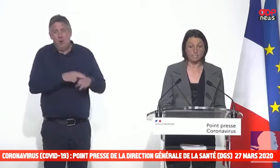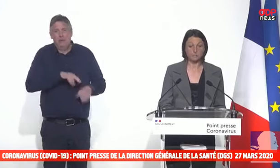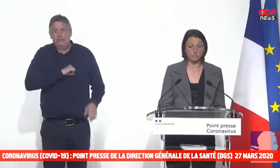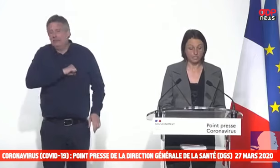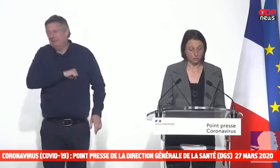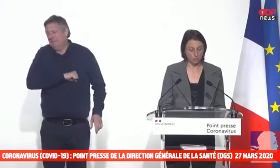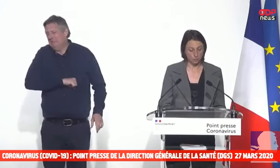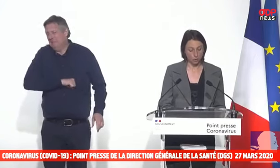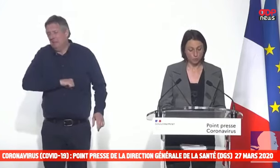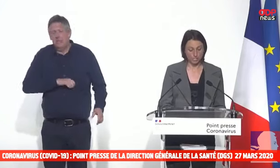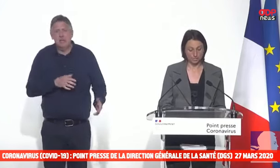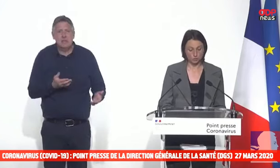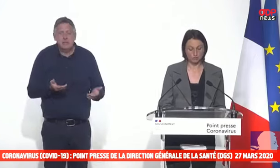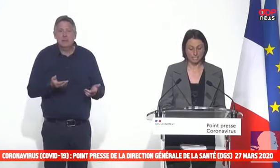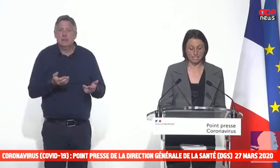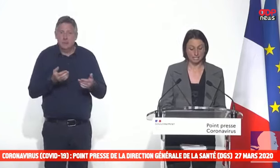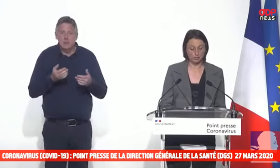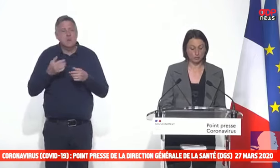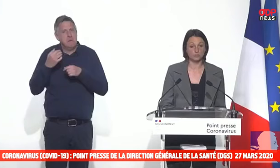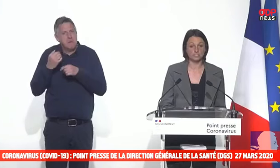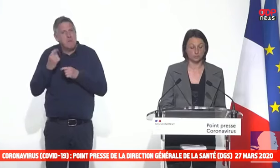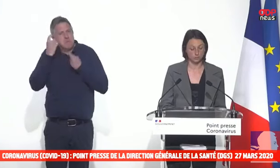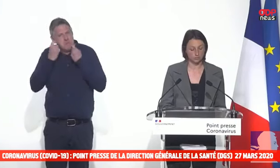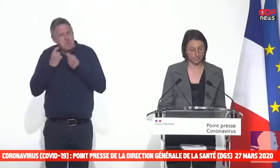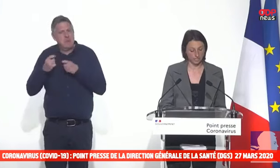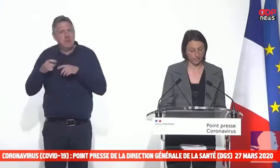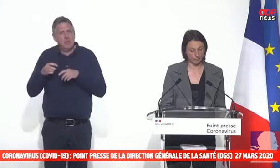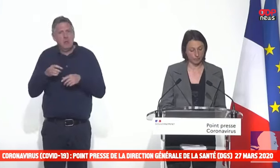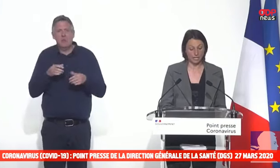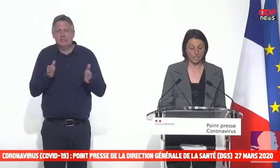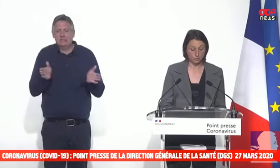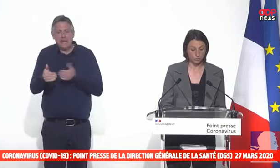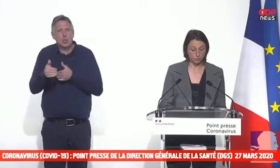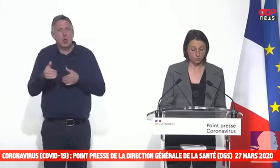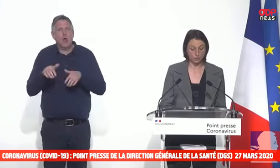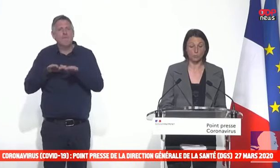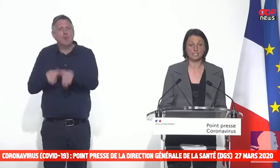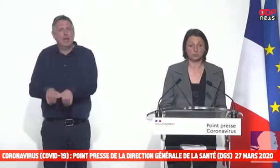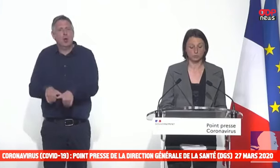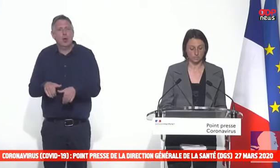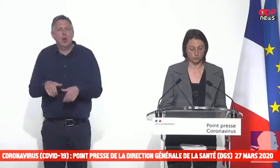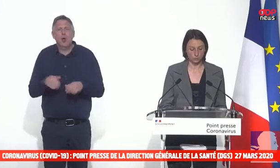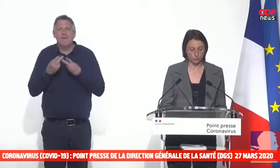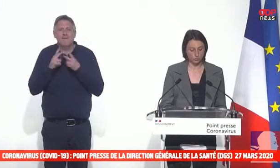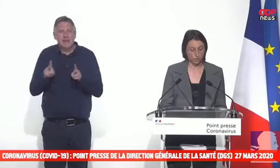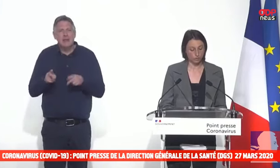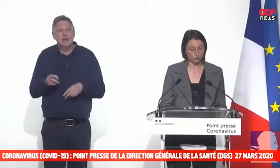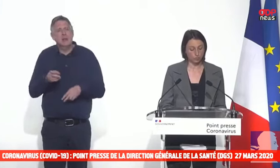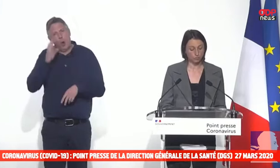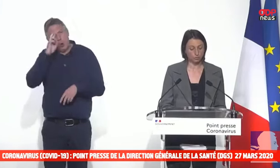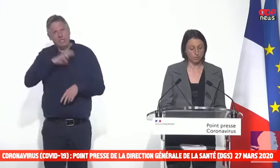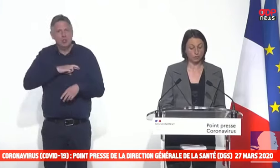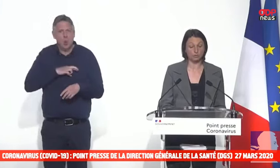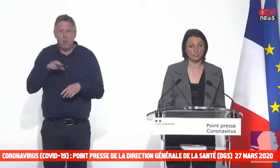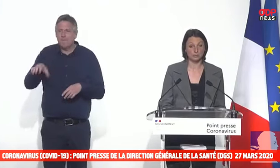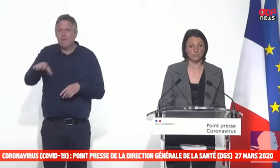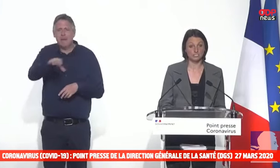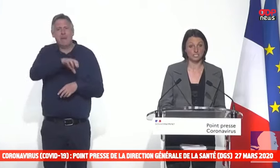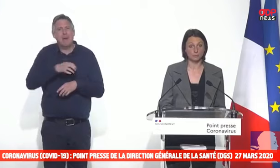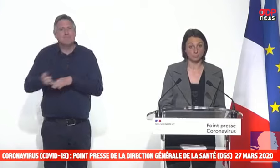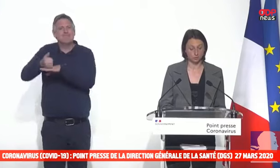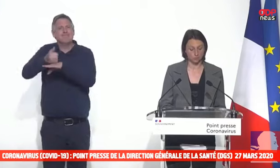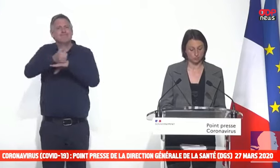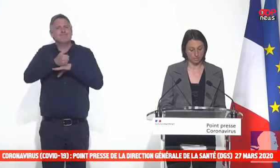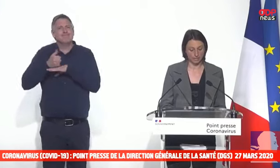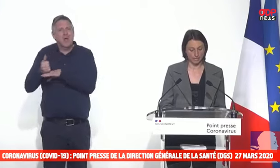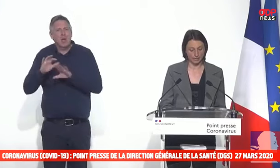travail est conduit actuellement en concertation avec les acteurs du secteur funéraire, les communes et les représentants des cultes, dans le but tout d'abord de simplifier